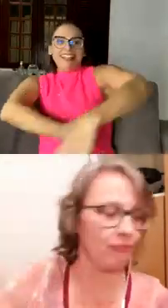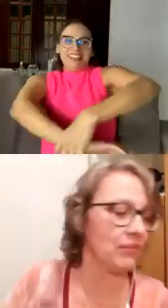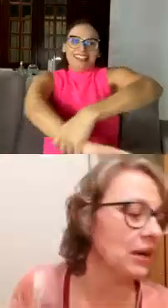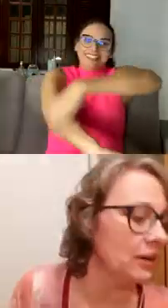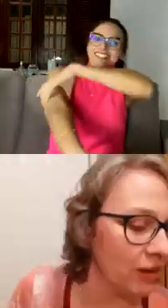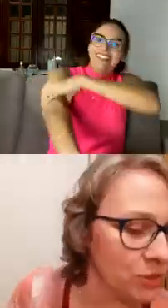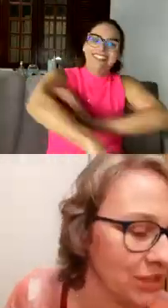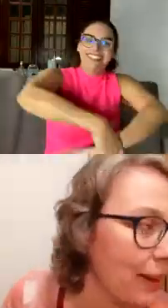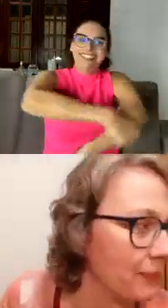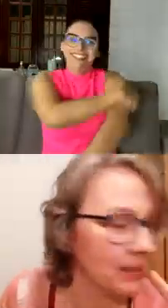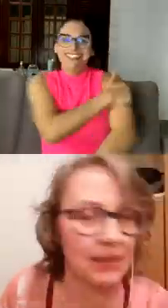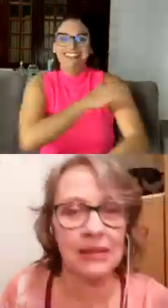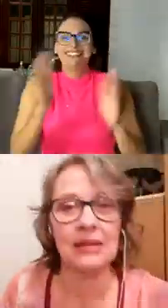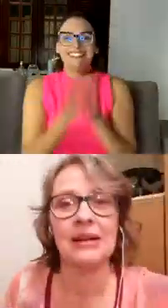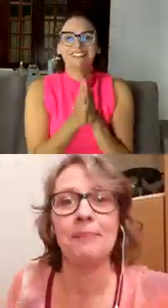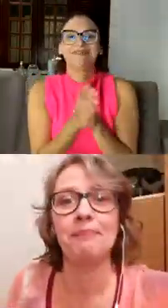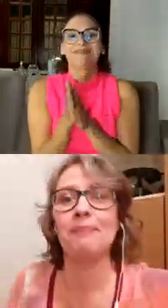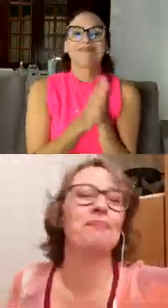Eita! Vamos lá.